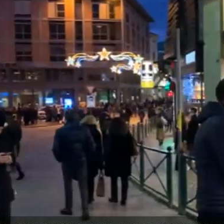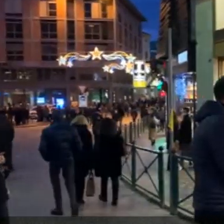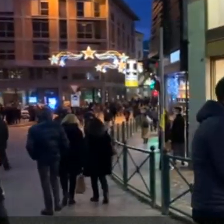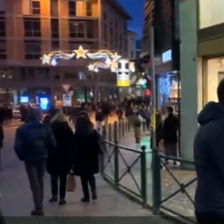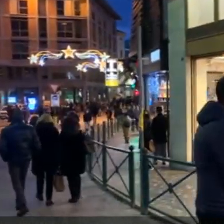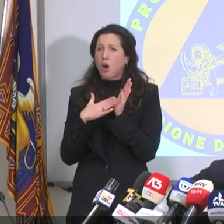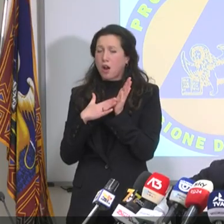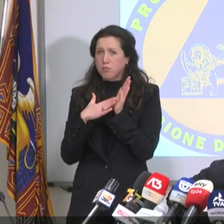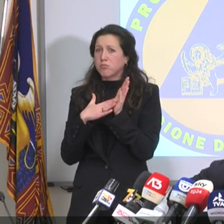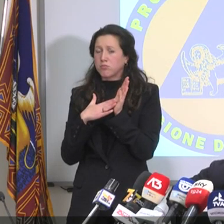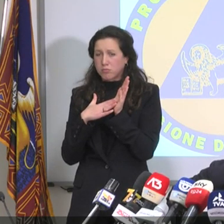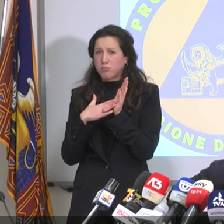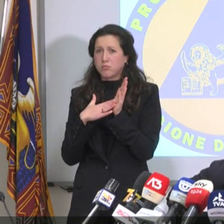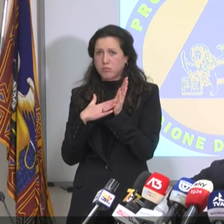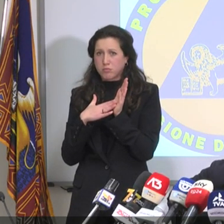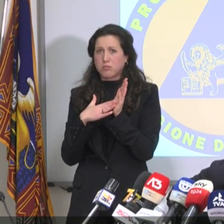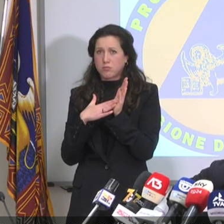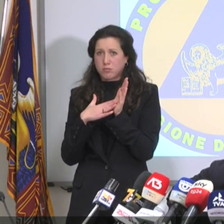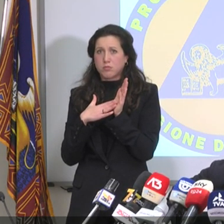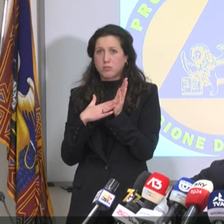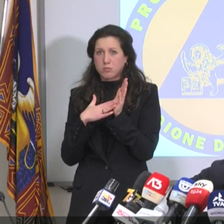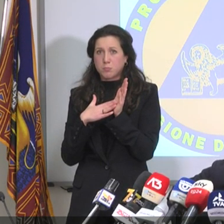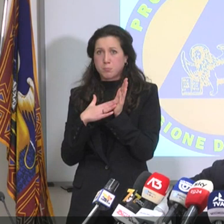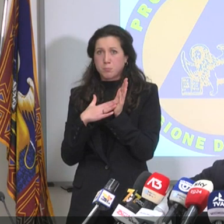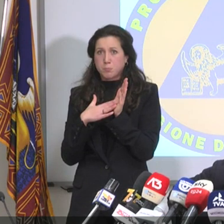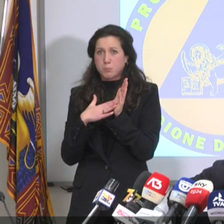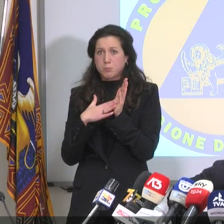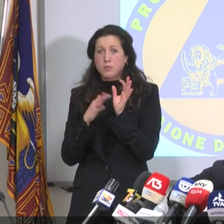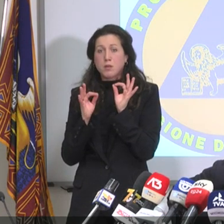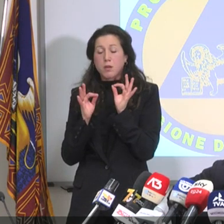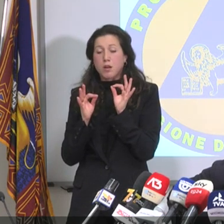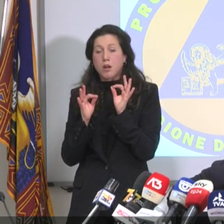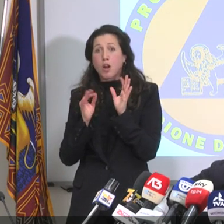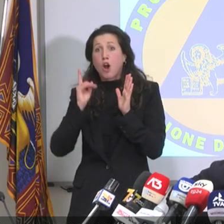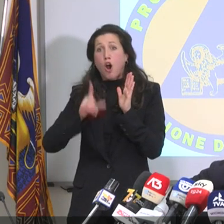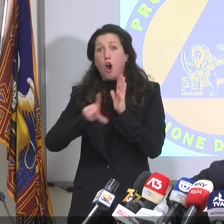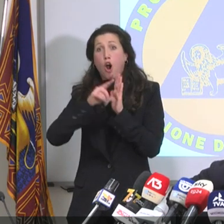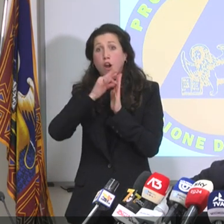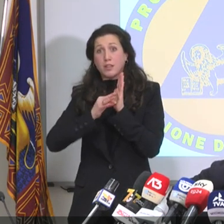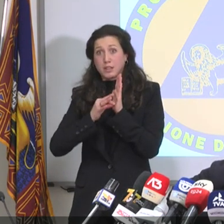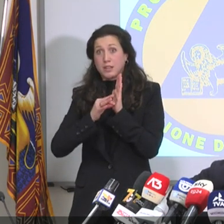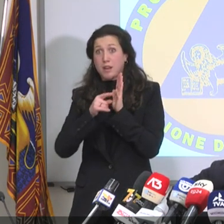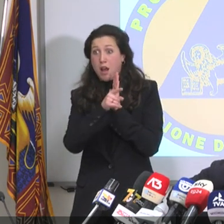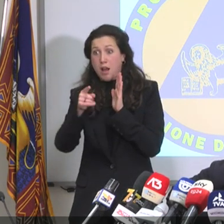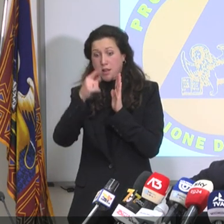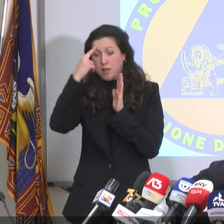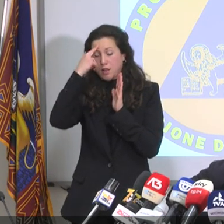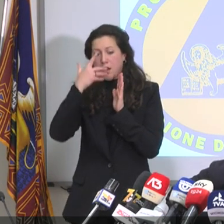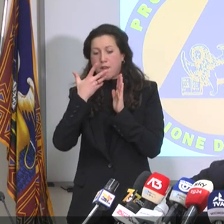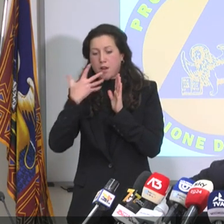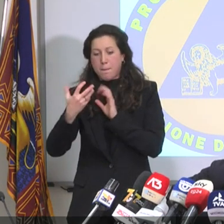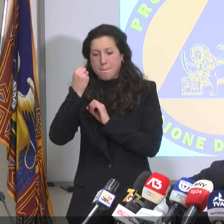condivisa dai sindaci. Ho visto che peraltro ad adiuvandum, proprio per far funzionare l'ordinanza, alcuni stanno creando varchi, altri delle chiusure,